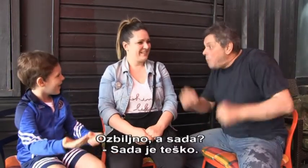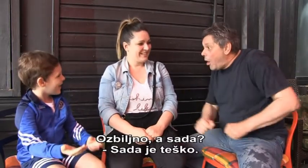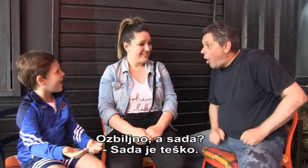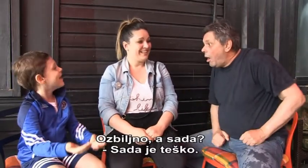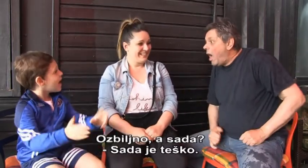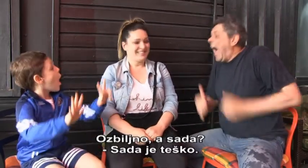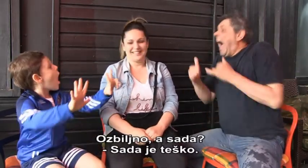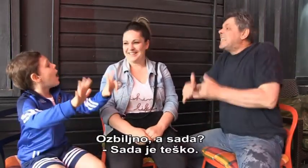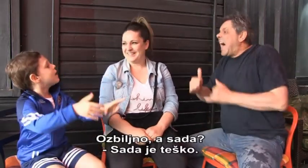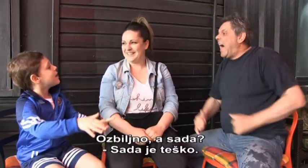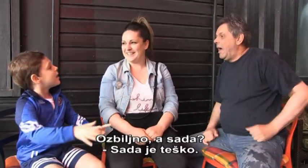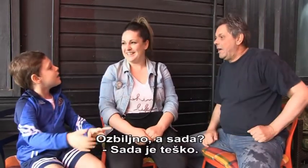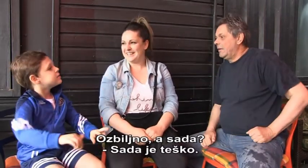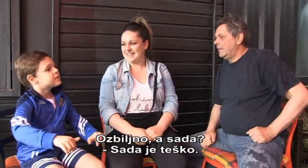Ozbiljno? A sada? Da,